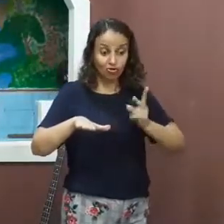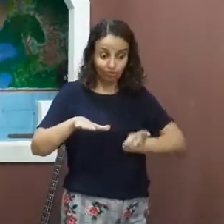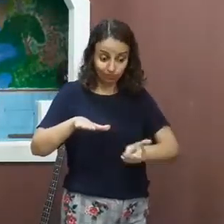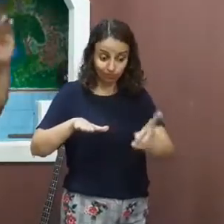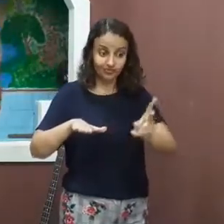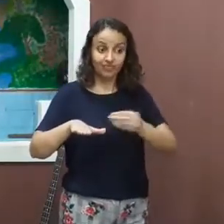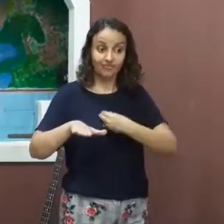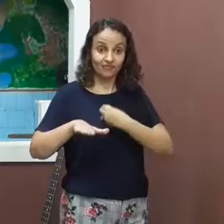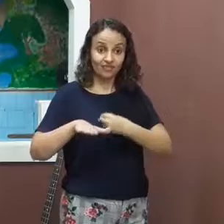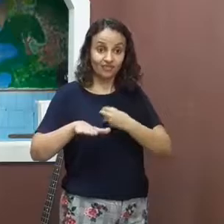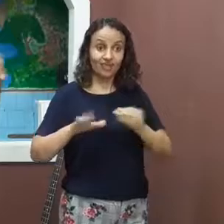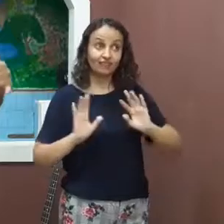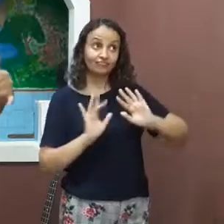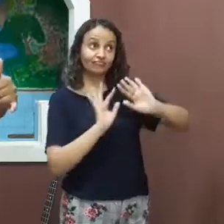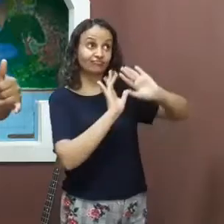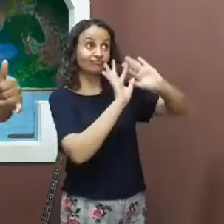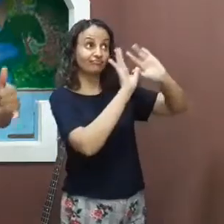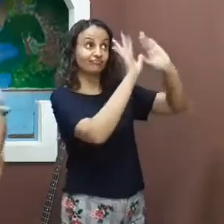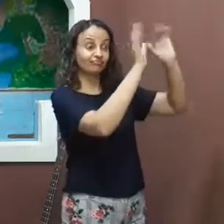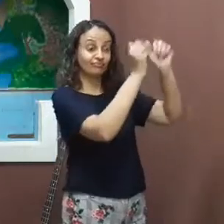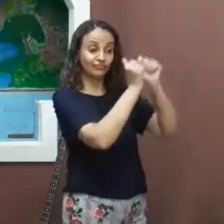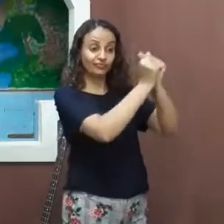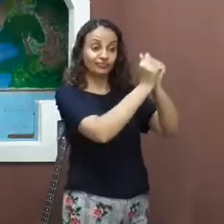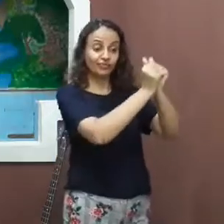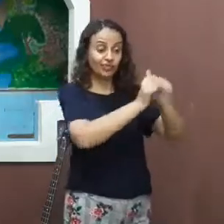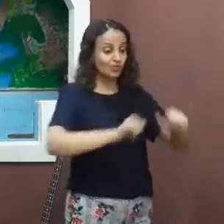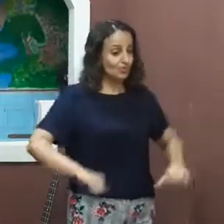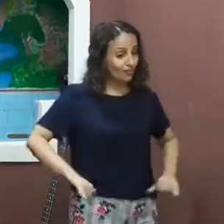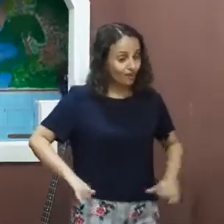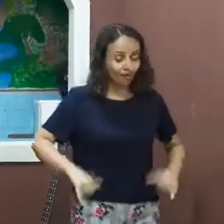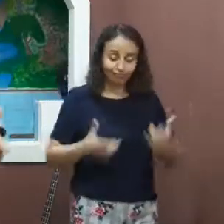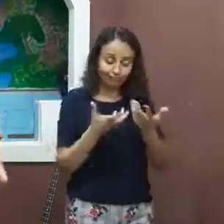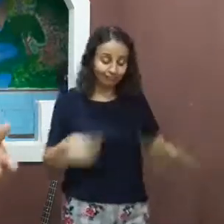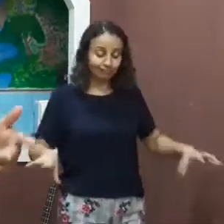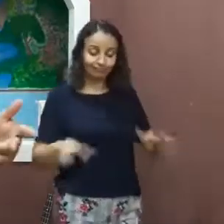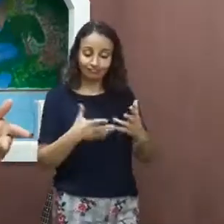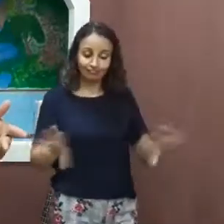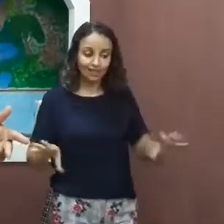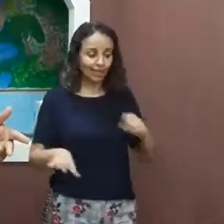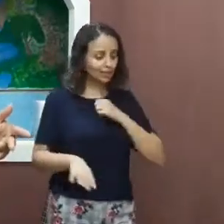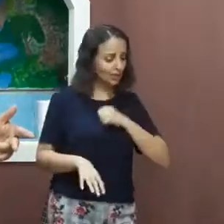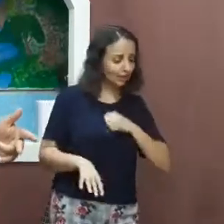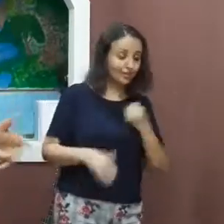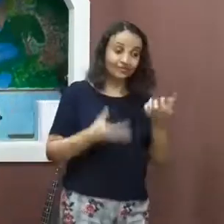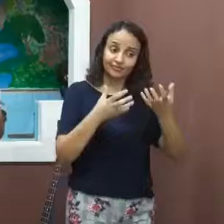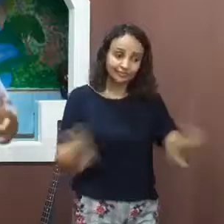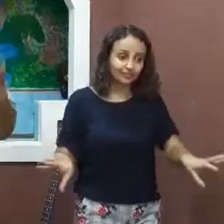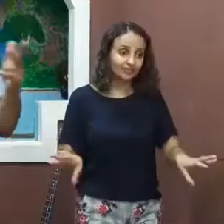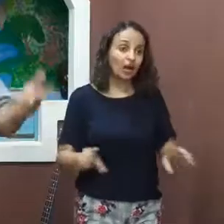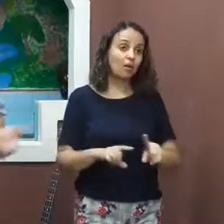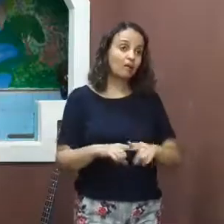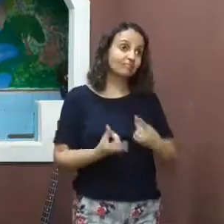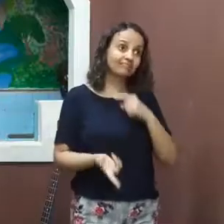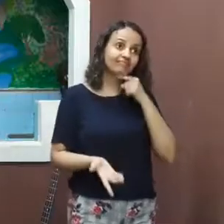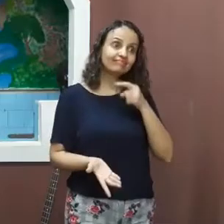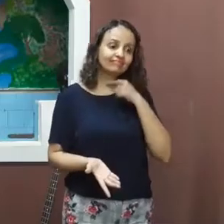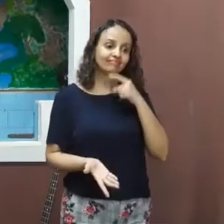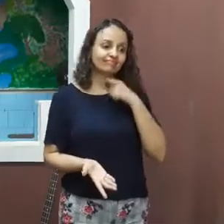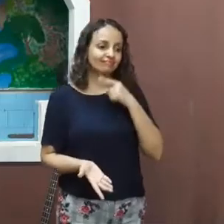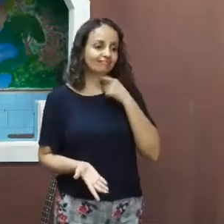todos embora, todo mundo junto, para não ter a dor, para não ter a tristeza, para não ter a saudade. Mas isso não é